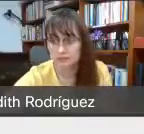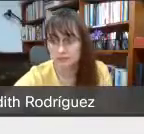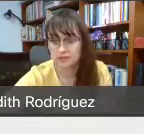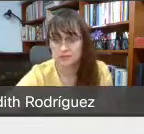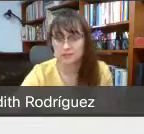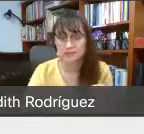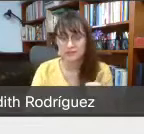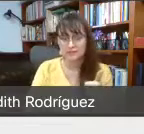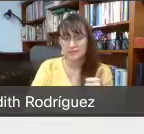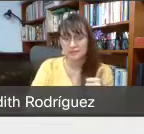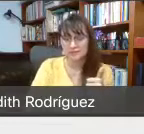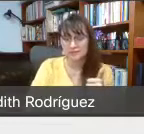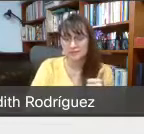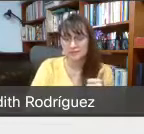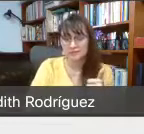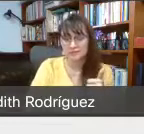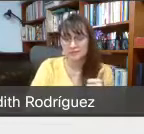Andrea, ¿puedes poner tu video, porfa?